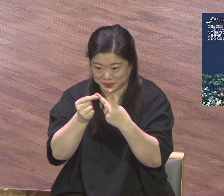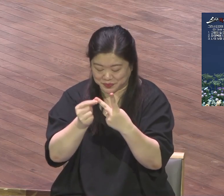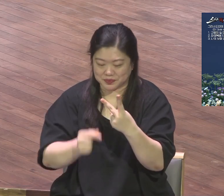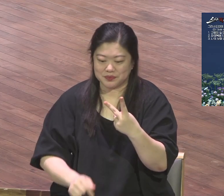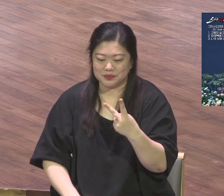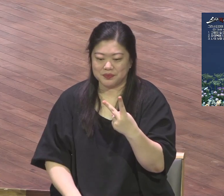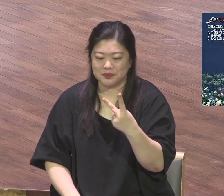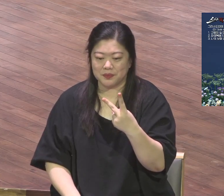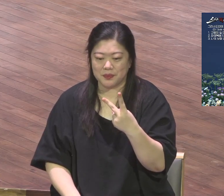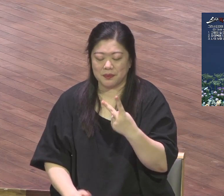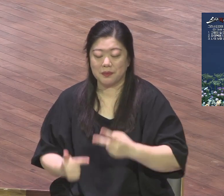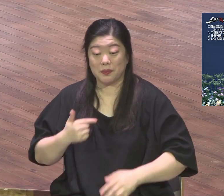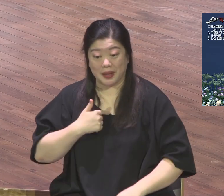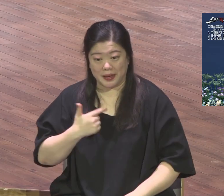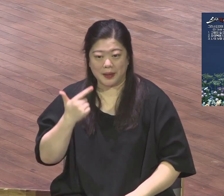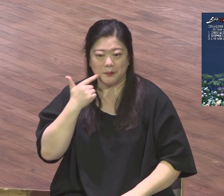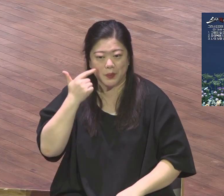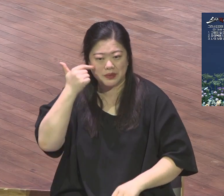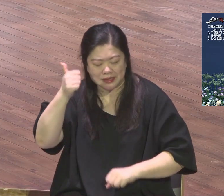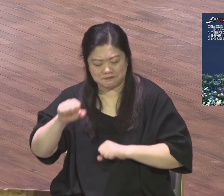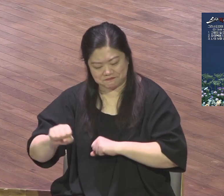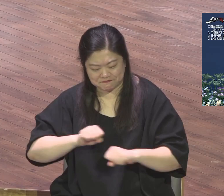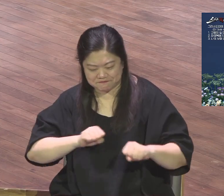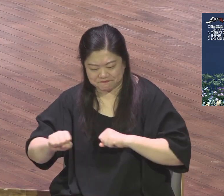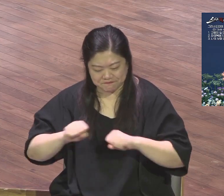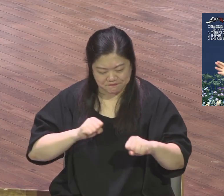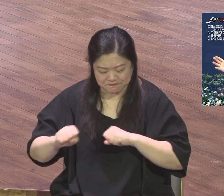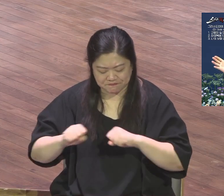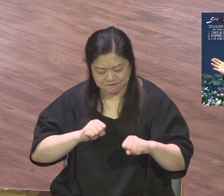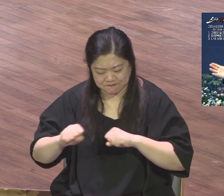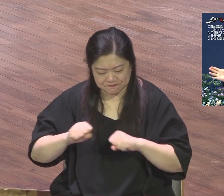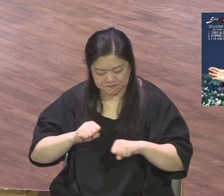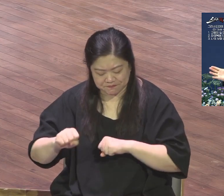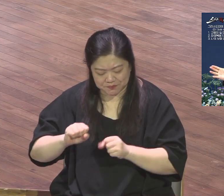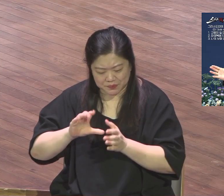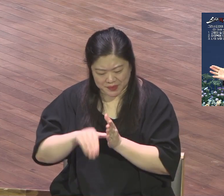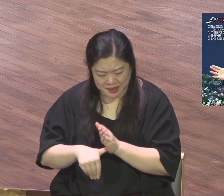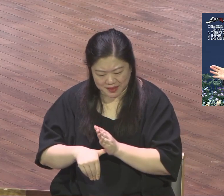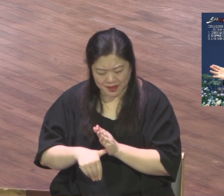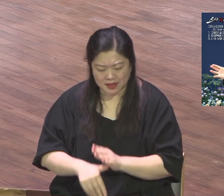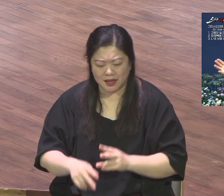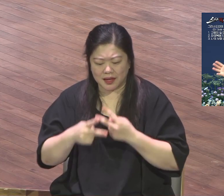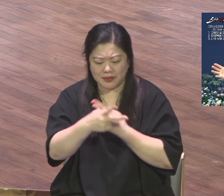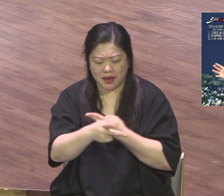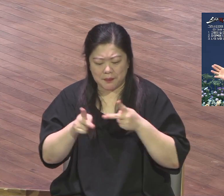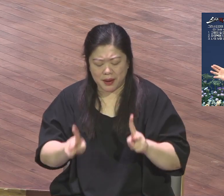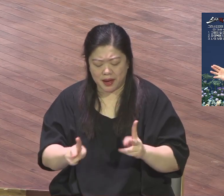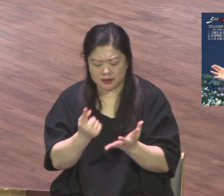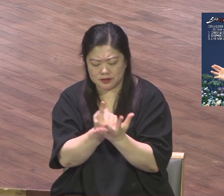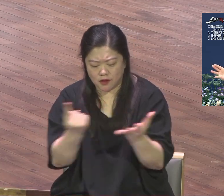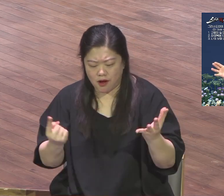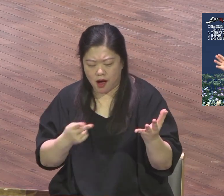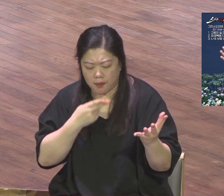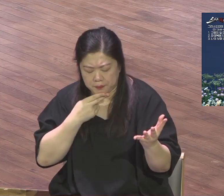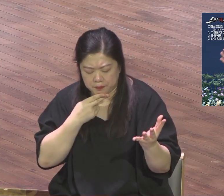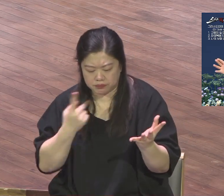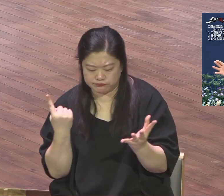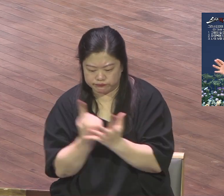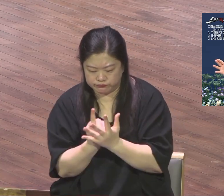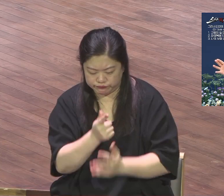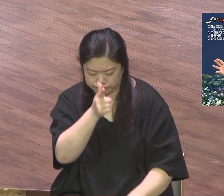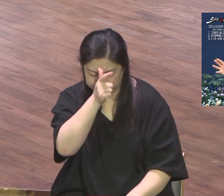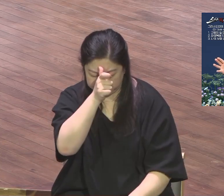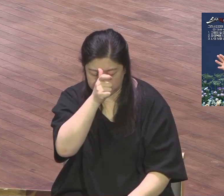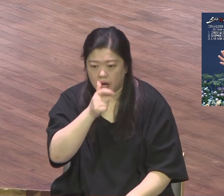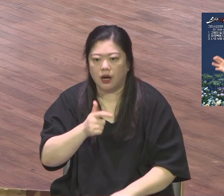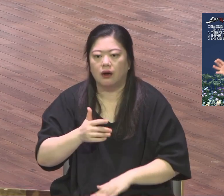제가 목회 외길을 걸어오면서 다락방은 이단이 아니다 라고 하는 것을